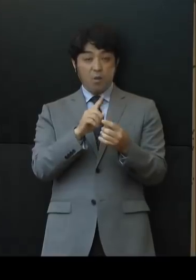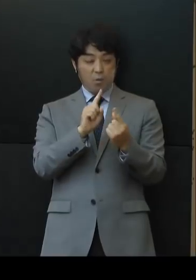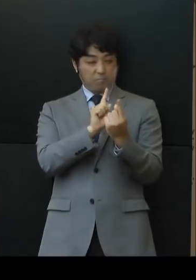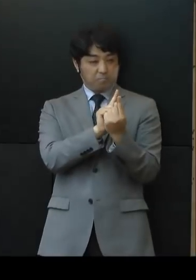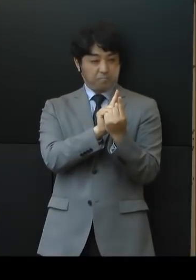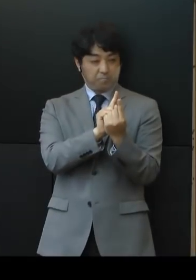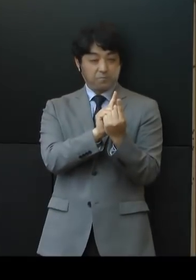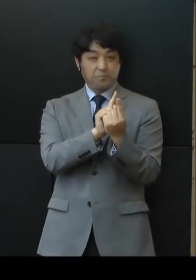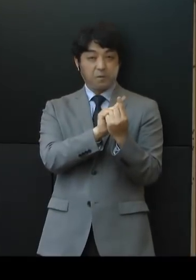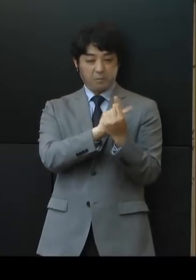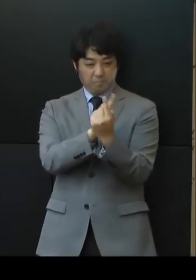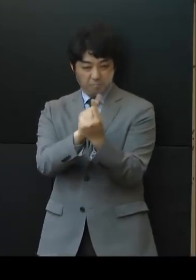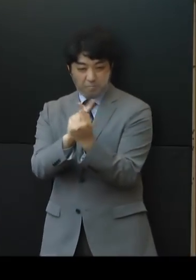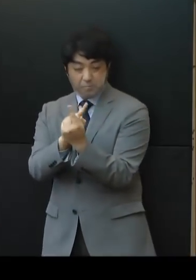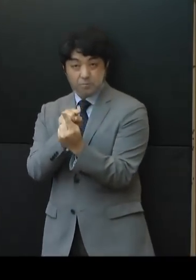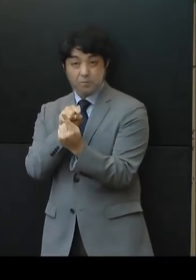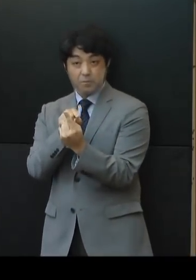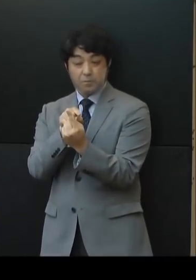って、